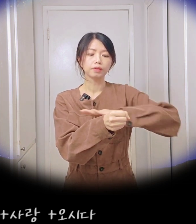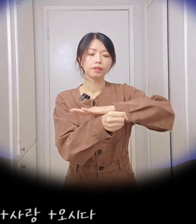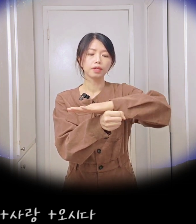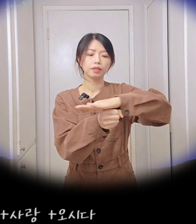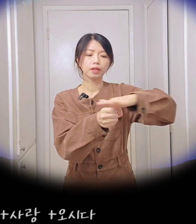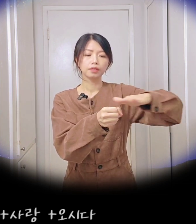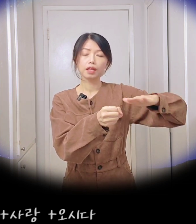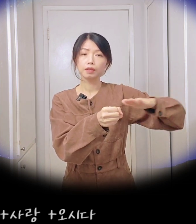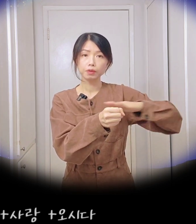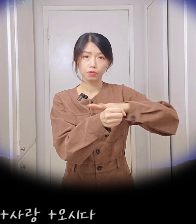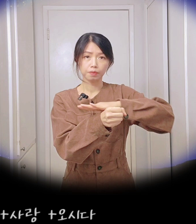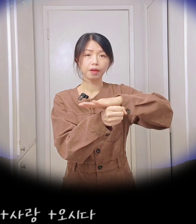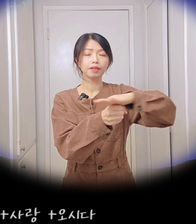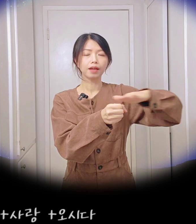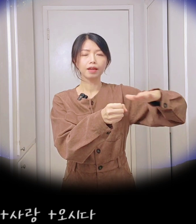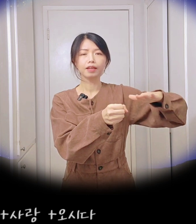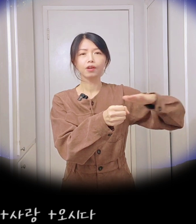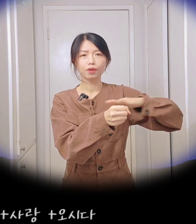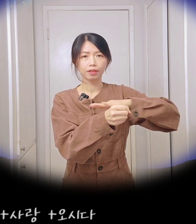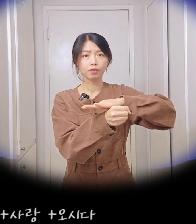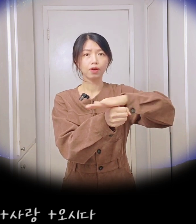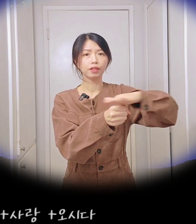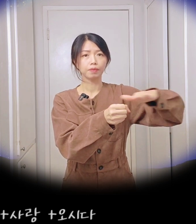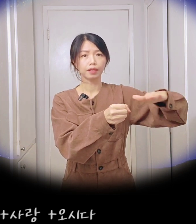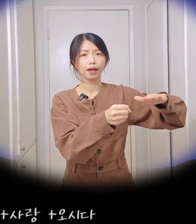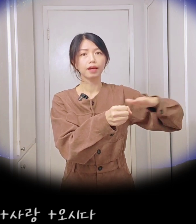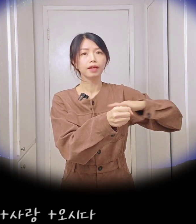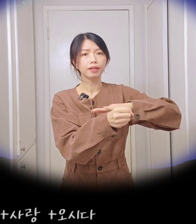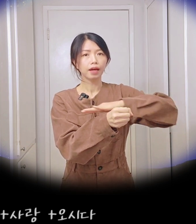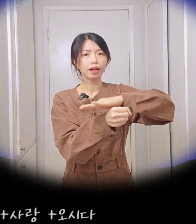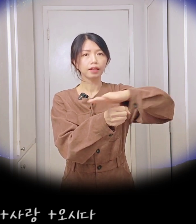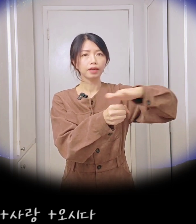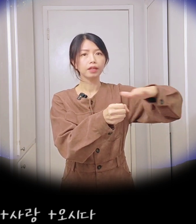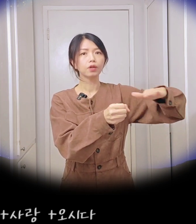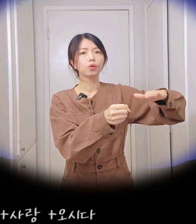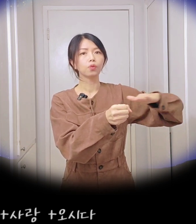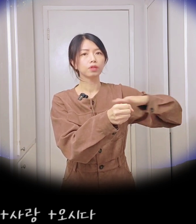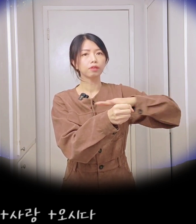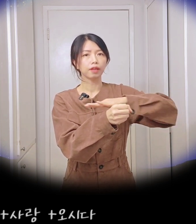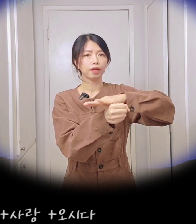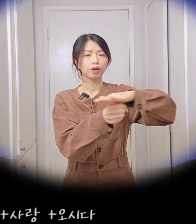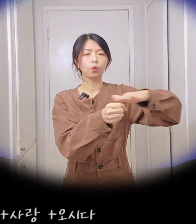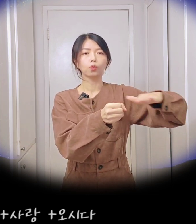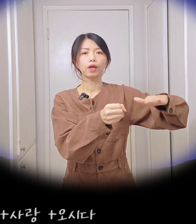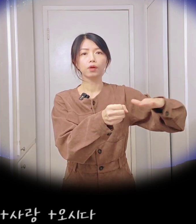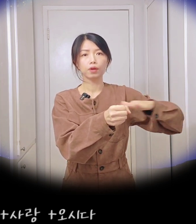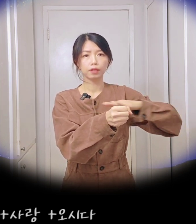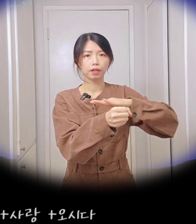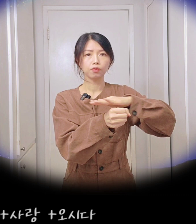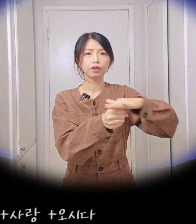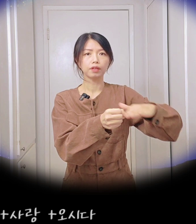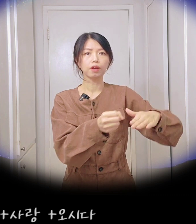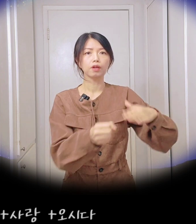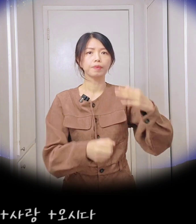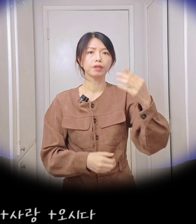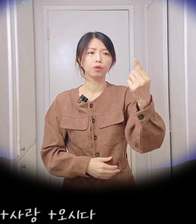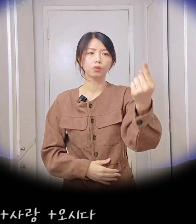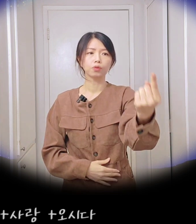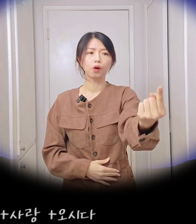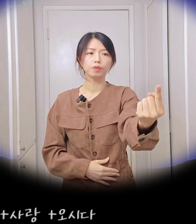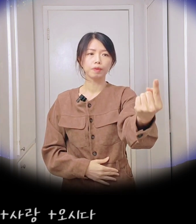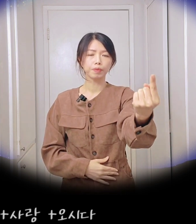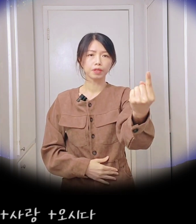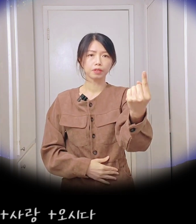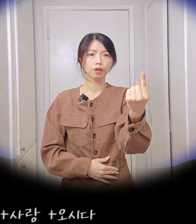위를 쓰다듬어 주시면 사랑이라고 하는 대수어가 됩니다. 사랑이 오셨네. 오다라고 하는 뜻의 수어는요.